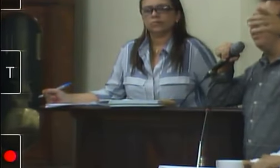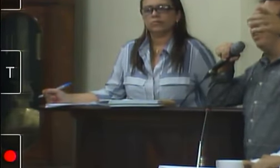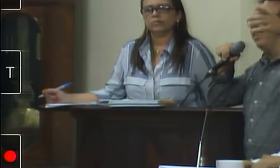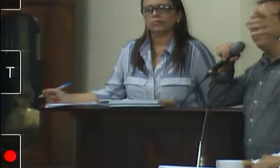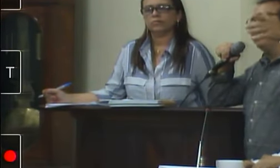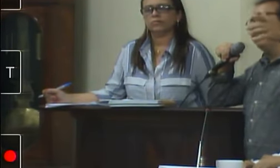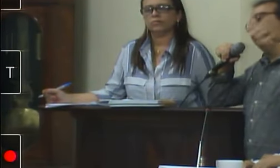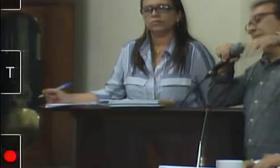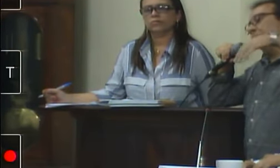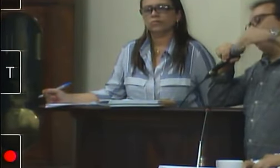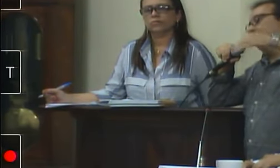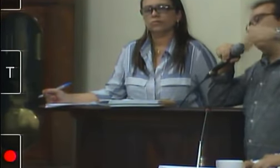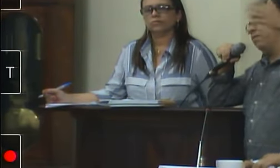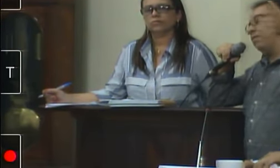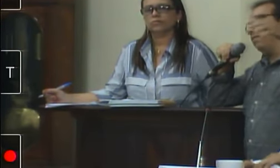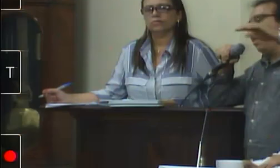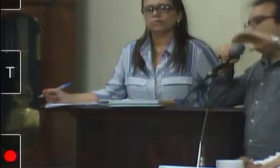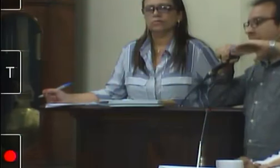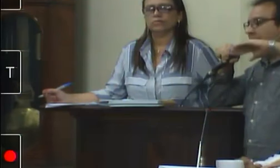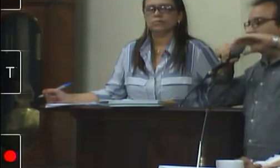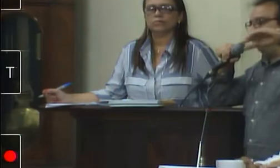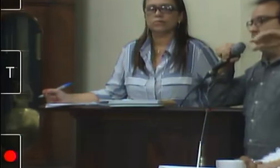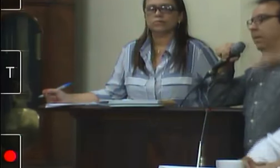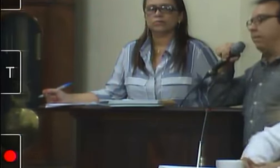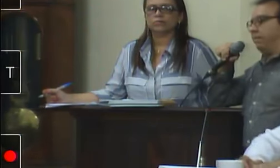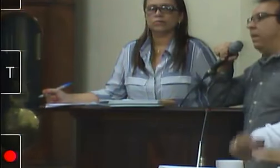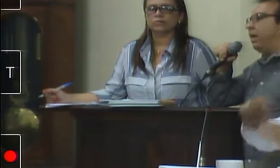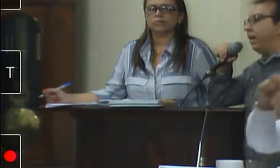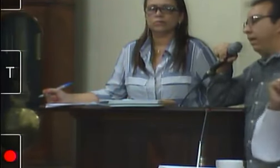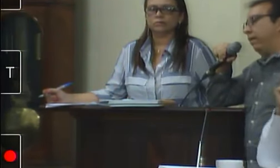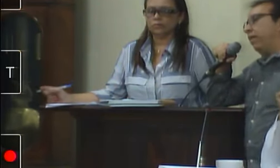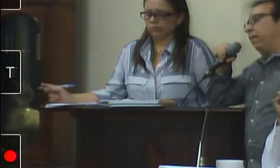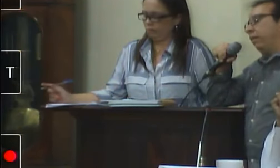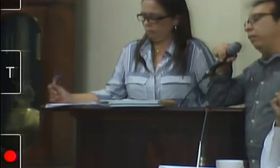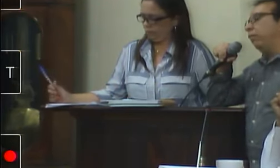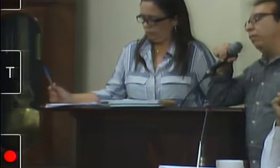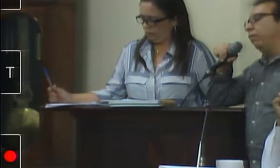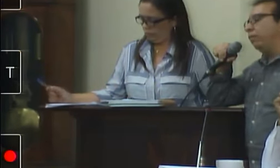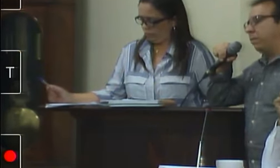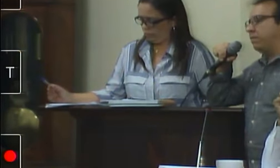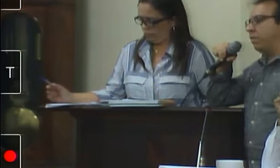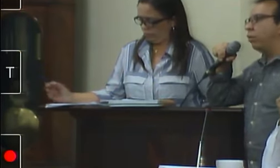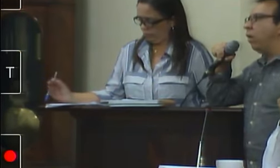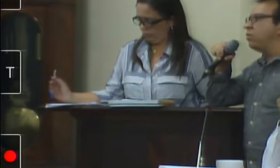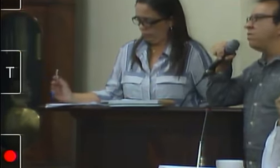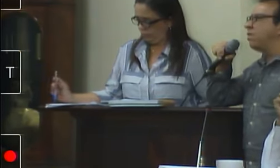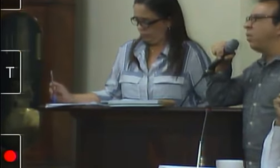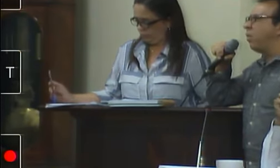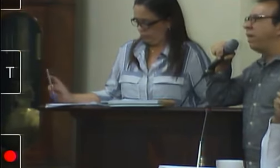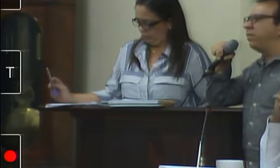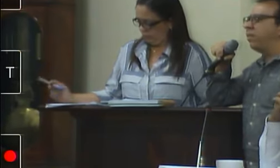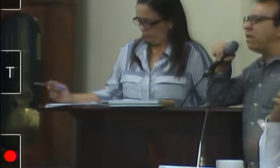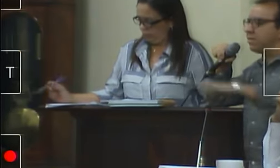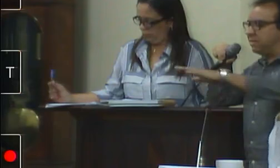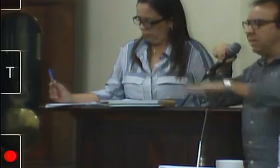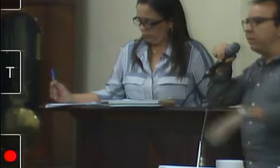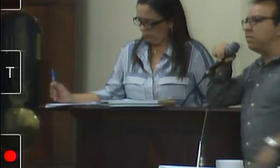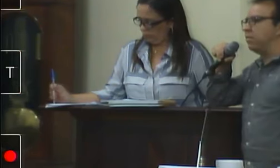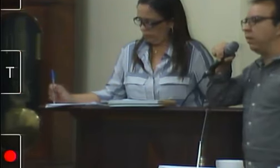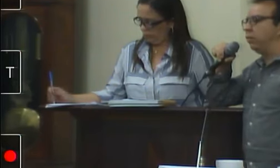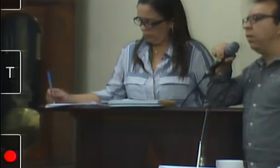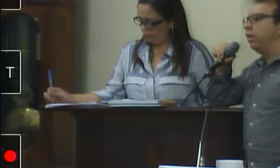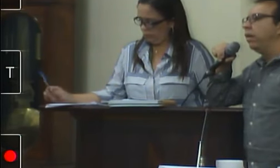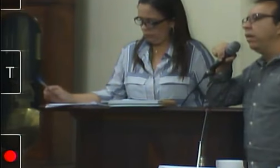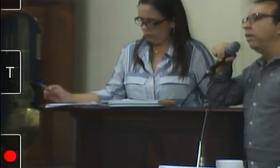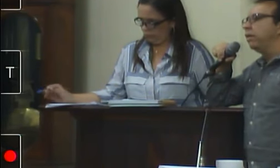adiantada, né? As outras avançaram e ela está com um percentual de 50, quase